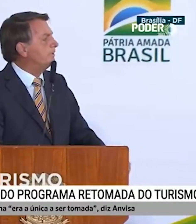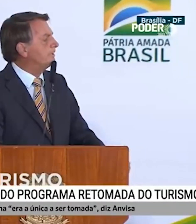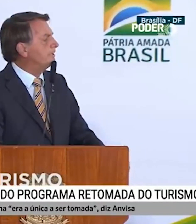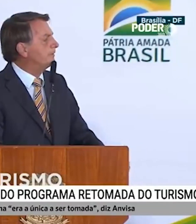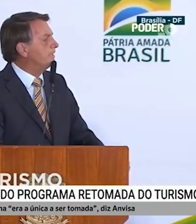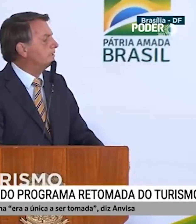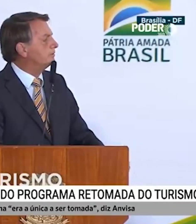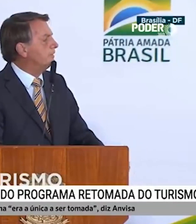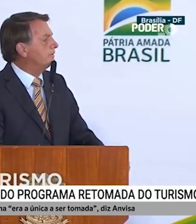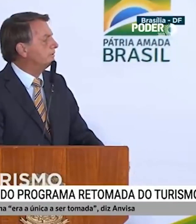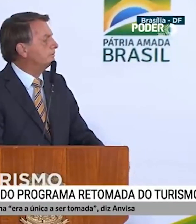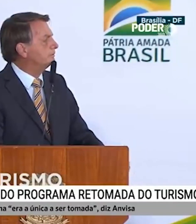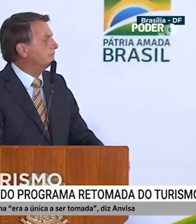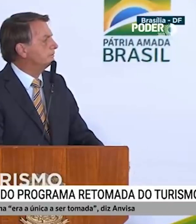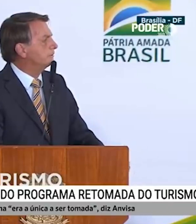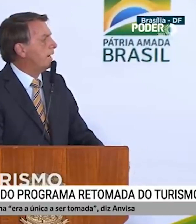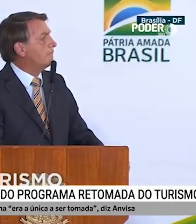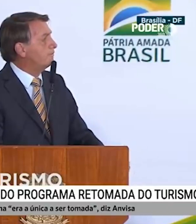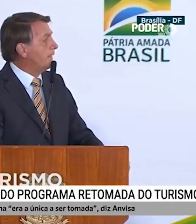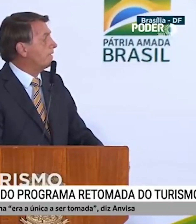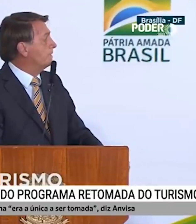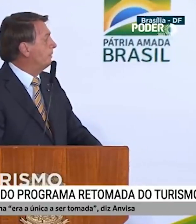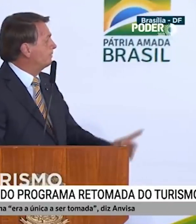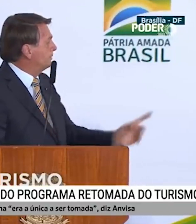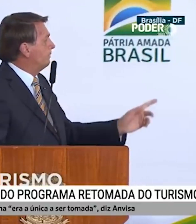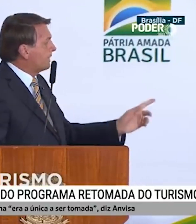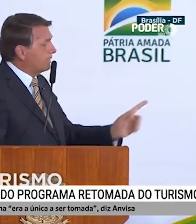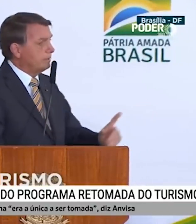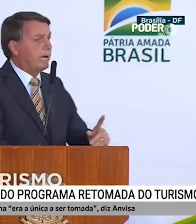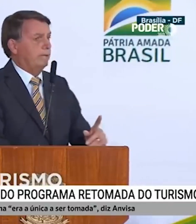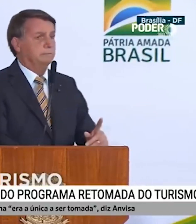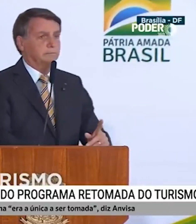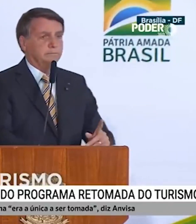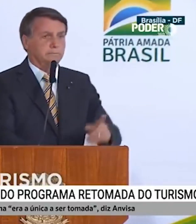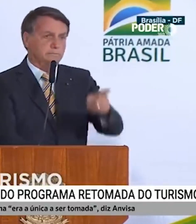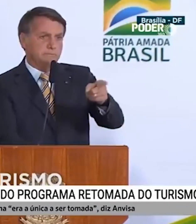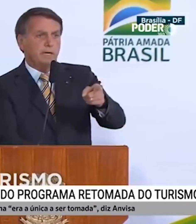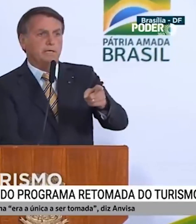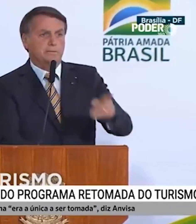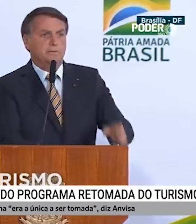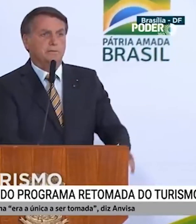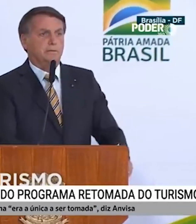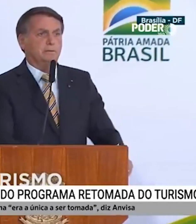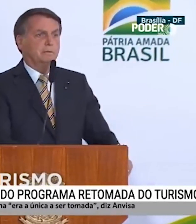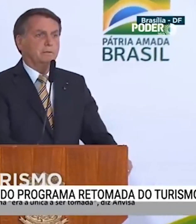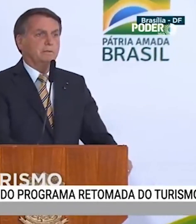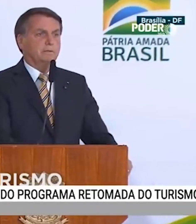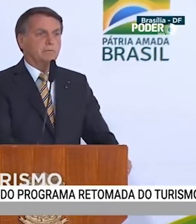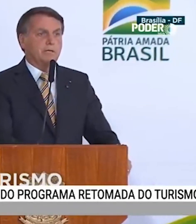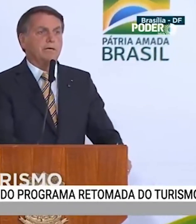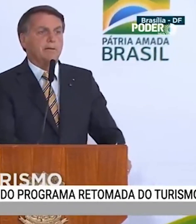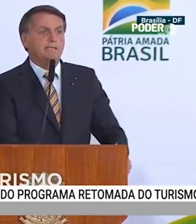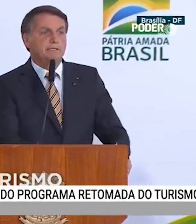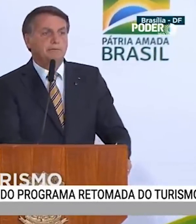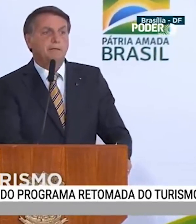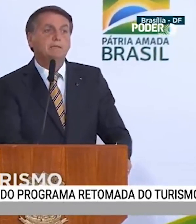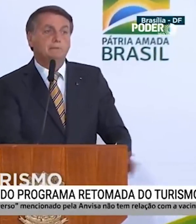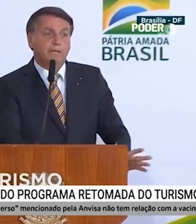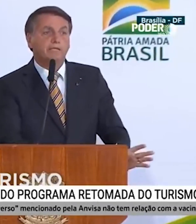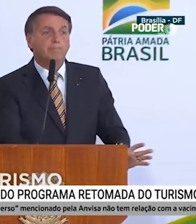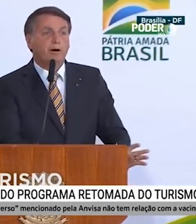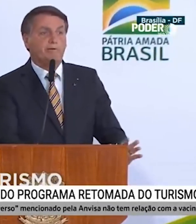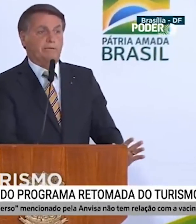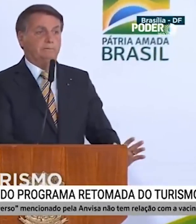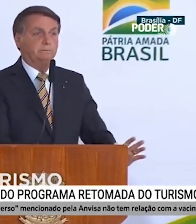E como é que nós podemos fazer frente a tudo isso? Apenas a diplomacia não dá. Né, Ernesto? Que quando acaba a